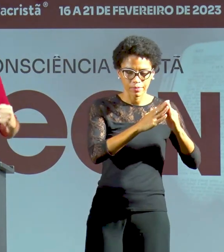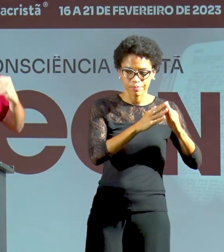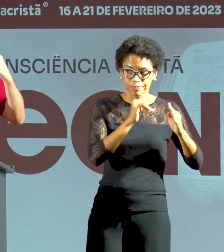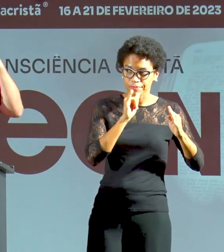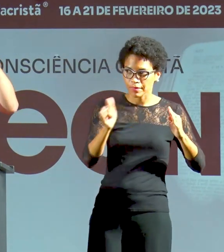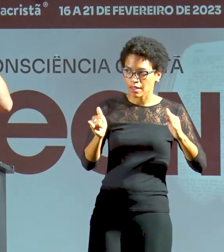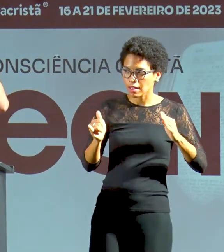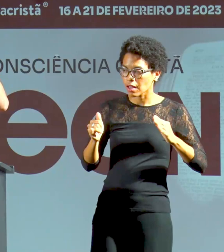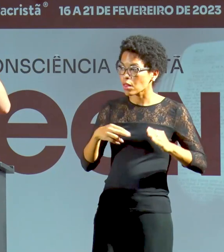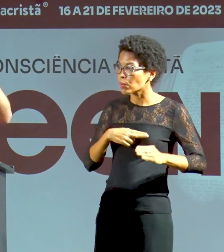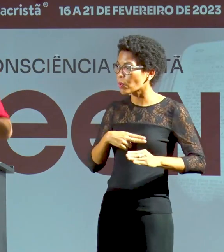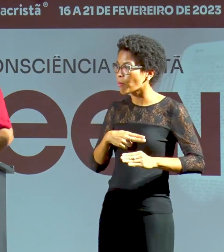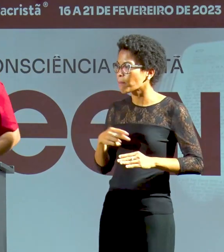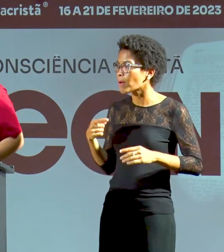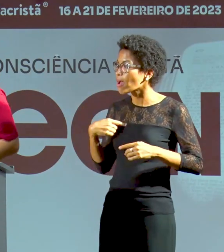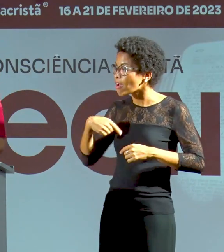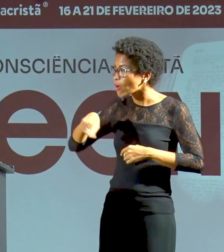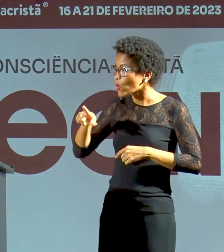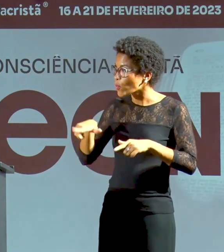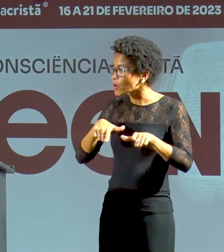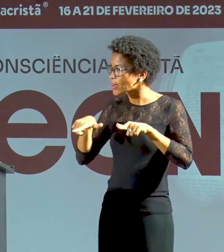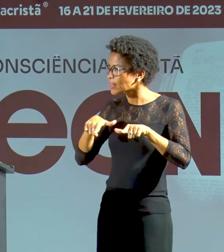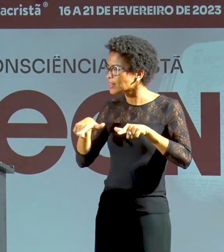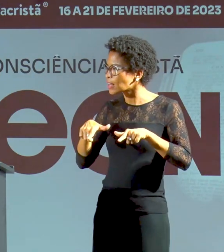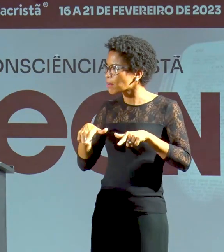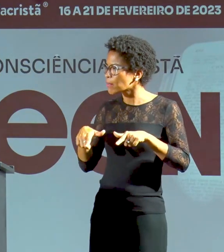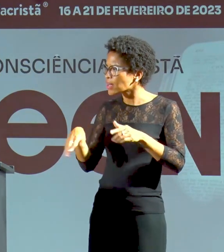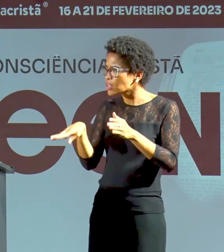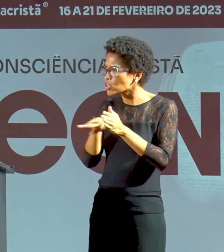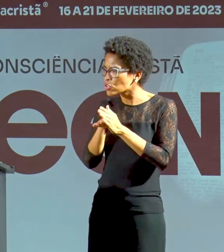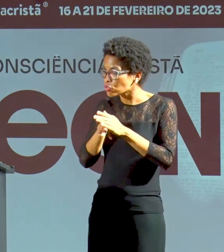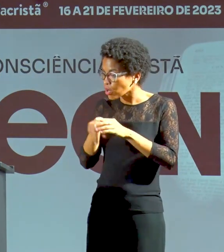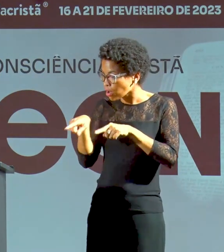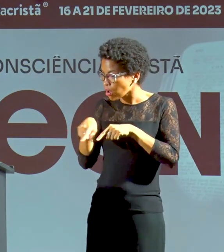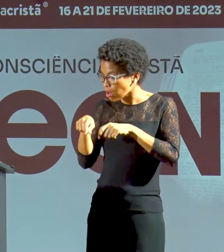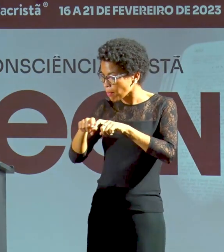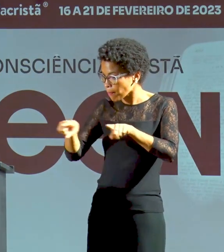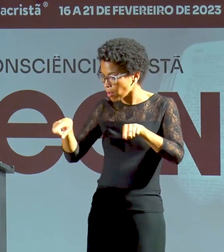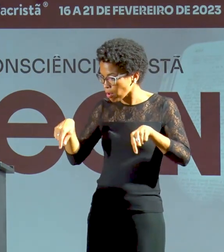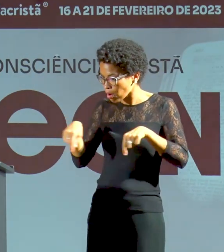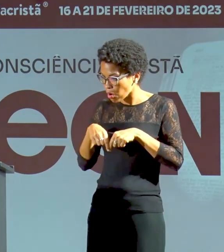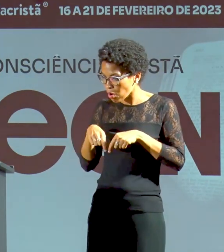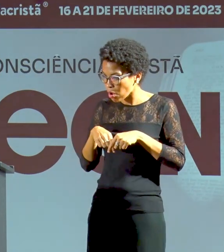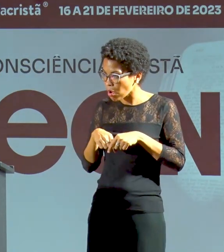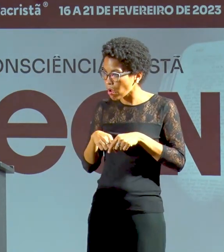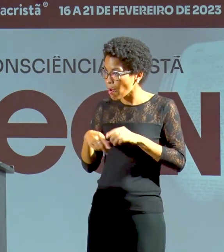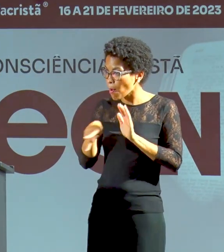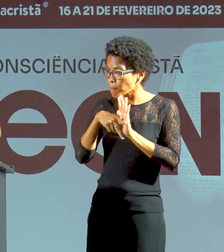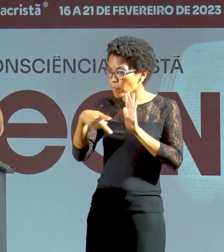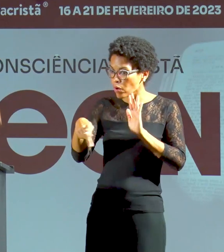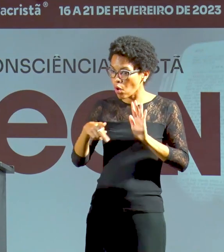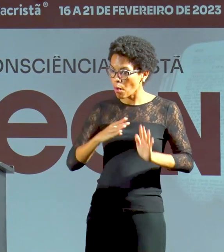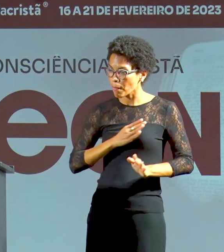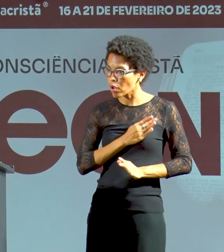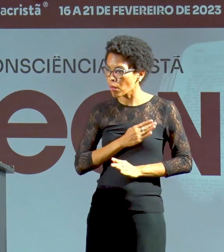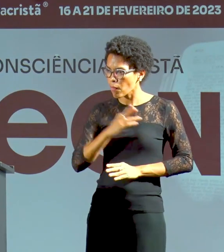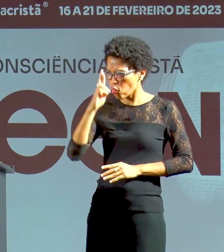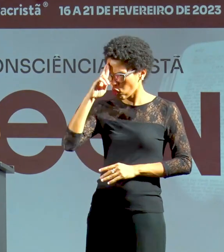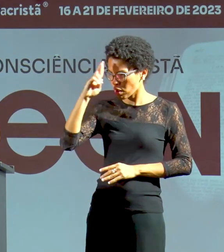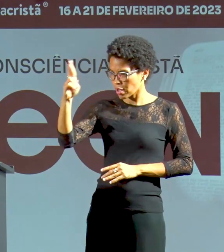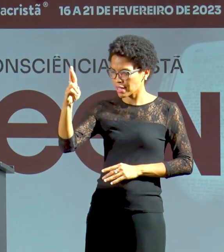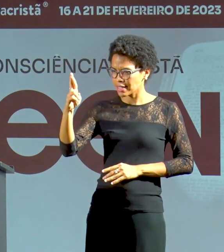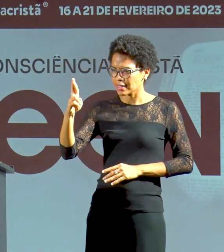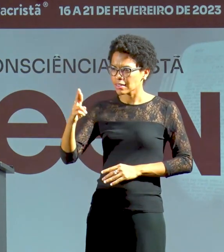negócio é o seguinte fui trabalhar e entrei num campo era um campo de Boaz um homem temente ao Senhor muito